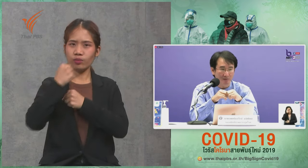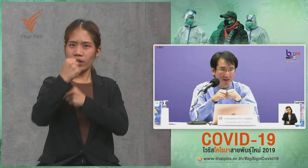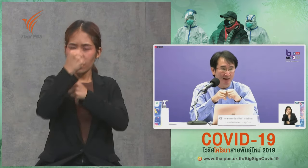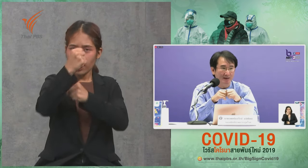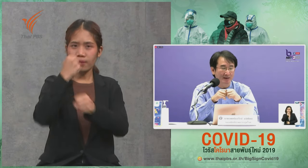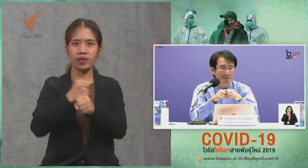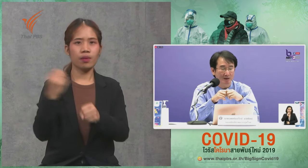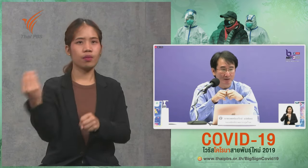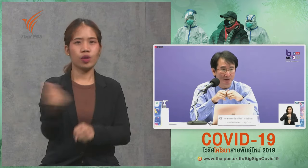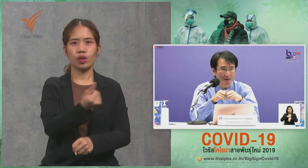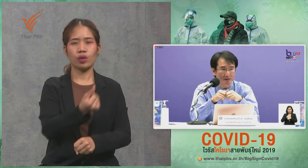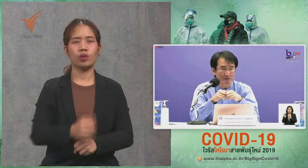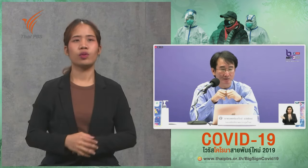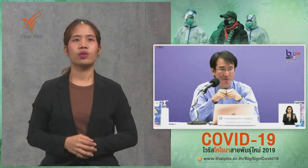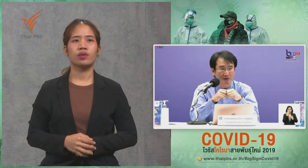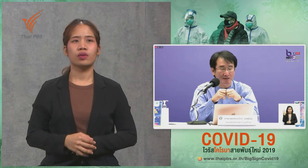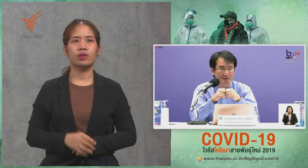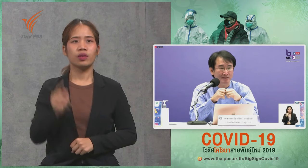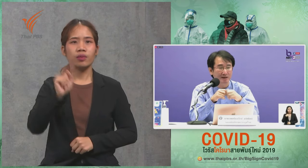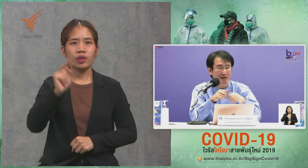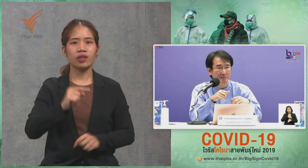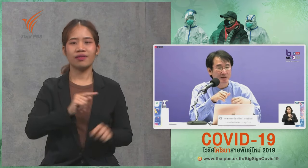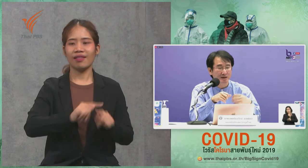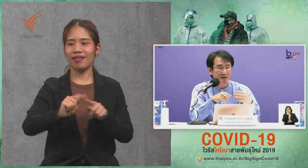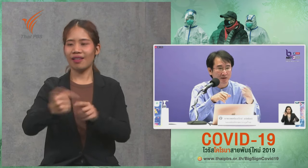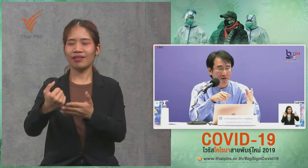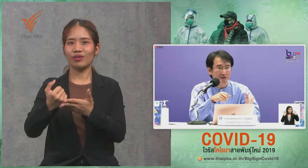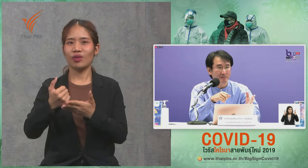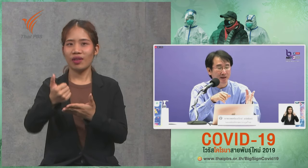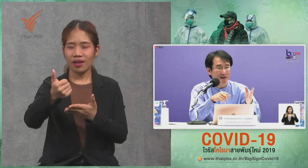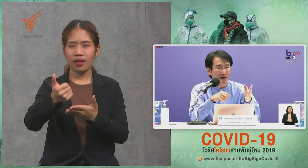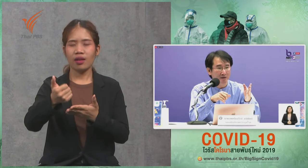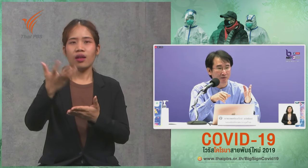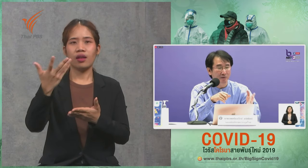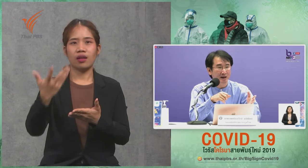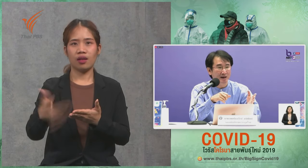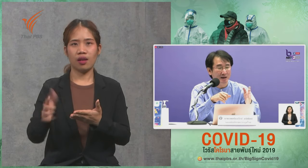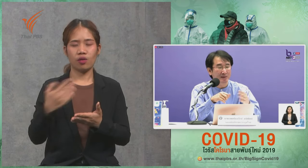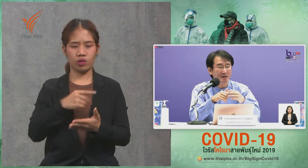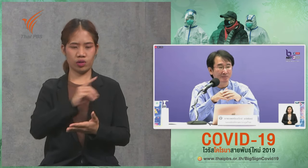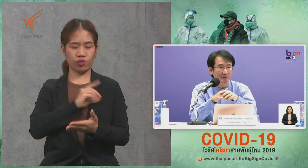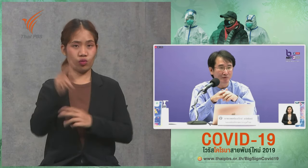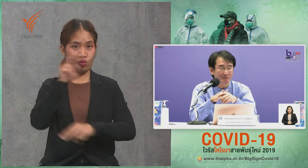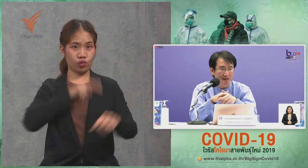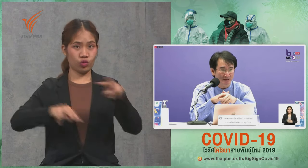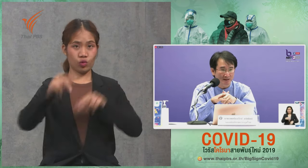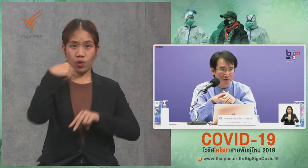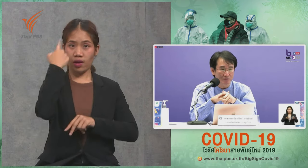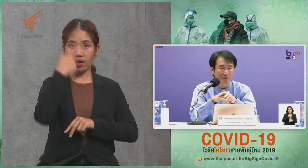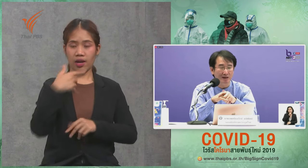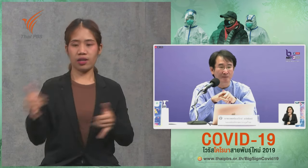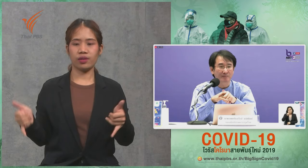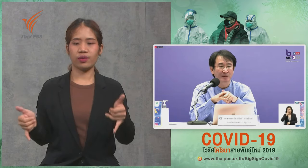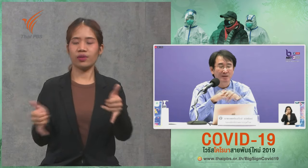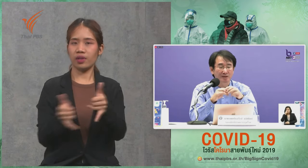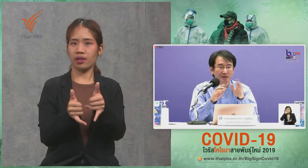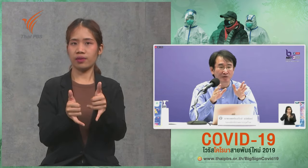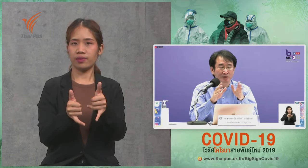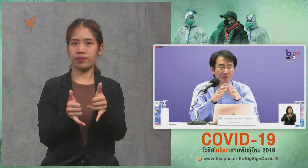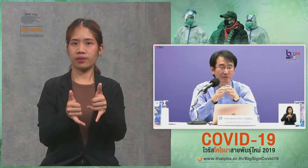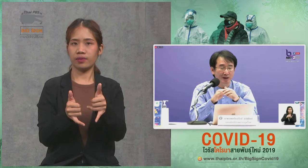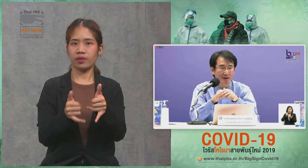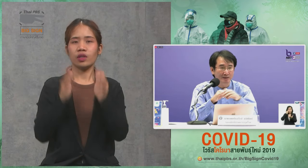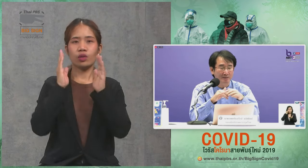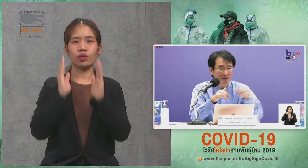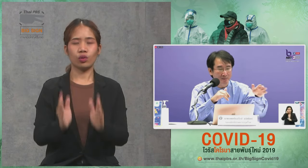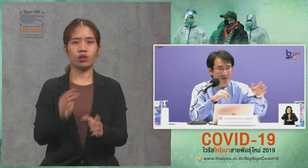ให้เร็วที่สุดนั่นแหละนะครับเท่าที่ทุกอย่างจะเอื้อนะครับแล้วเดี๋ยวก็จะเป็นการดูว่าใครบ้างที่เป็นผู้สัมผัสเสี่ยงสูงนะครับเพราะ